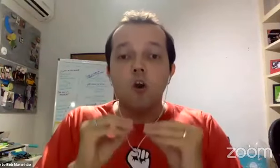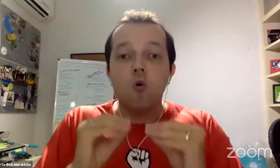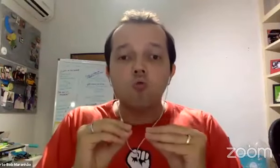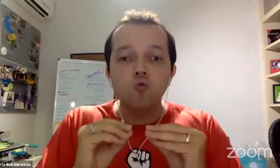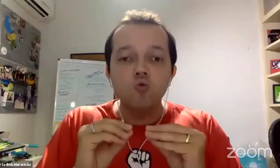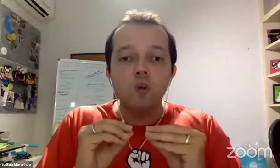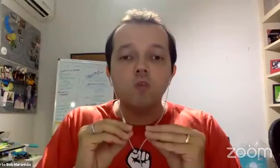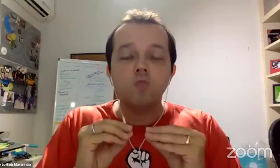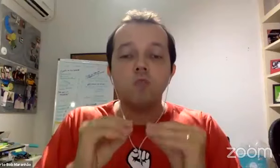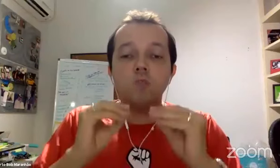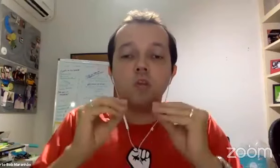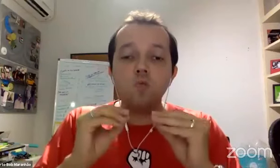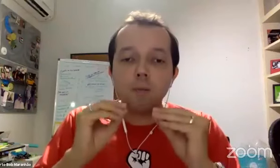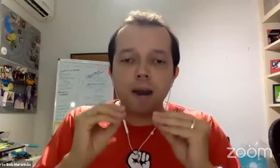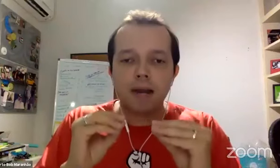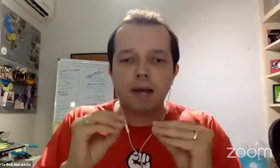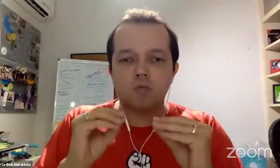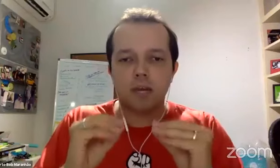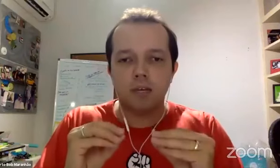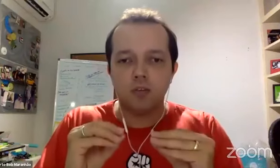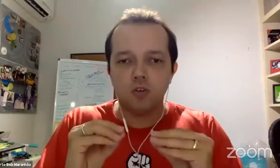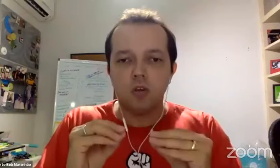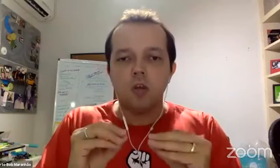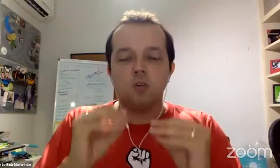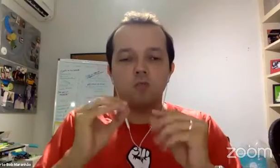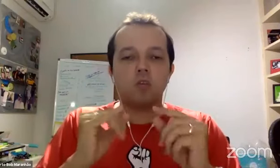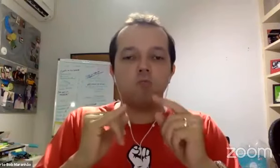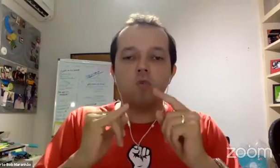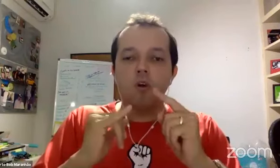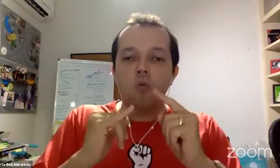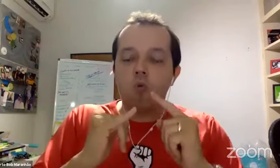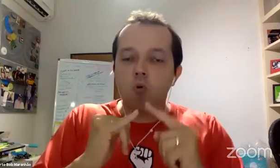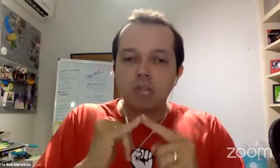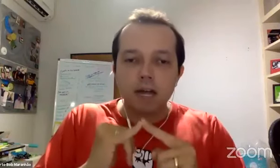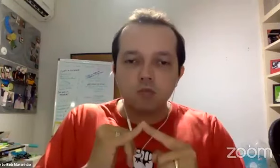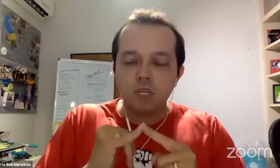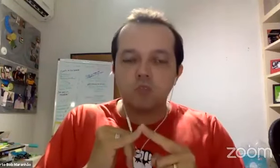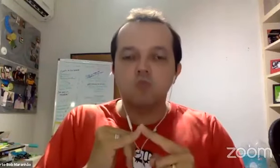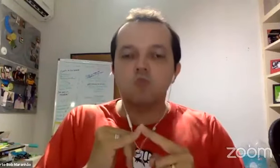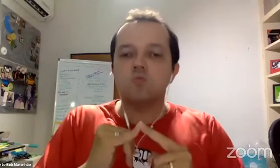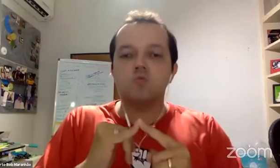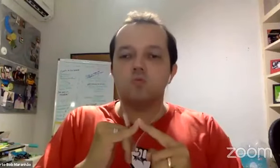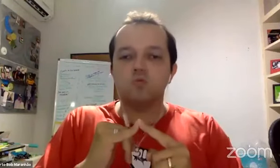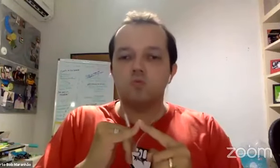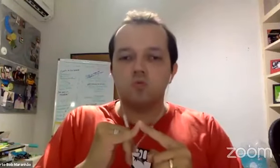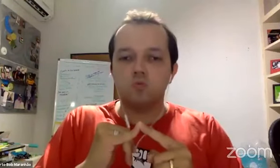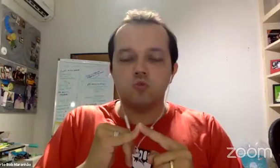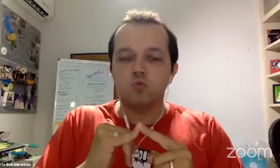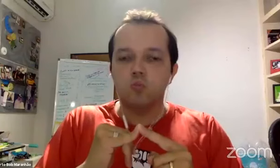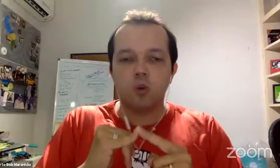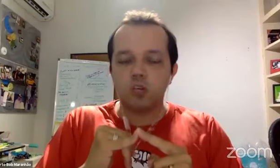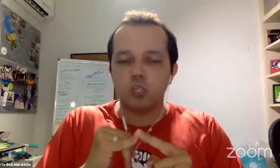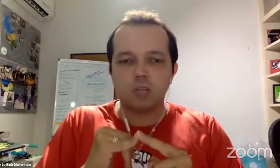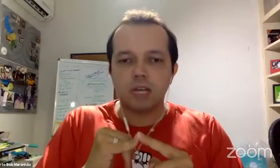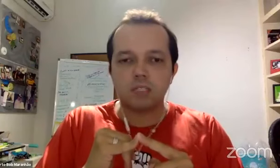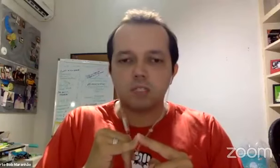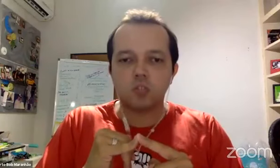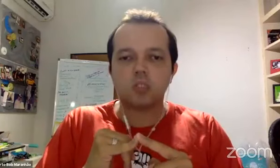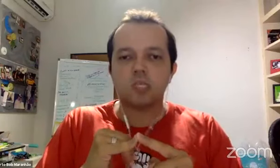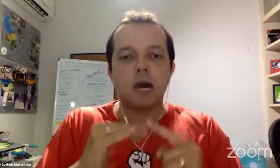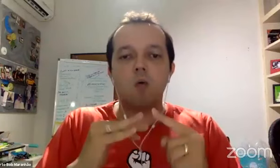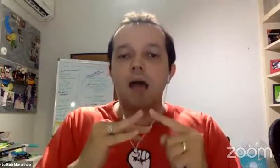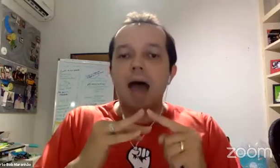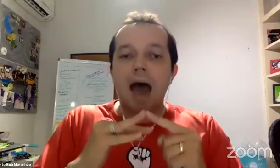responsabilidade. Contudo, eu não tenho nenhum aparato na rede, eu não tenho um contato dentro de um suporte dentro da